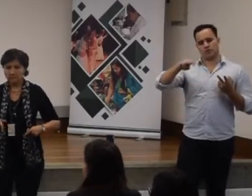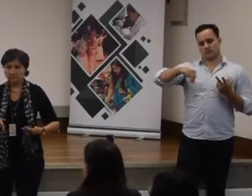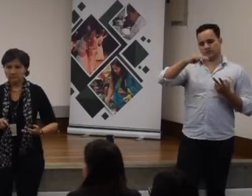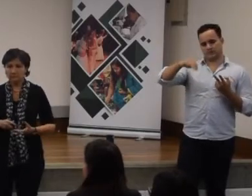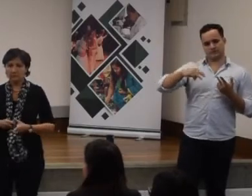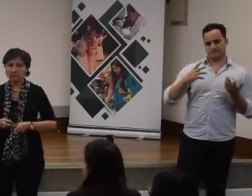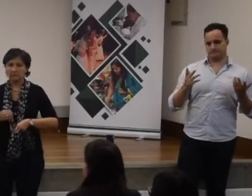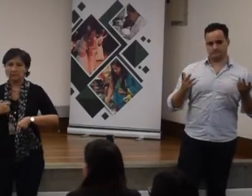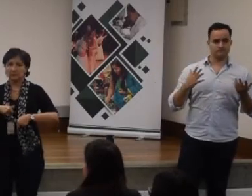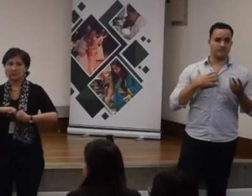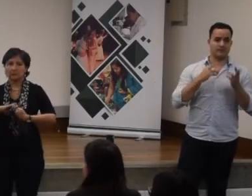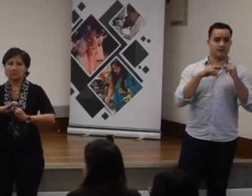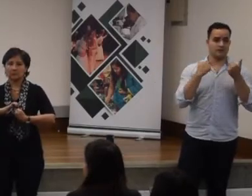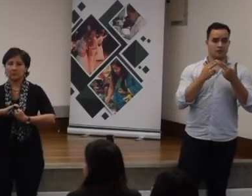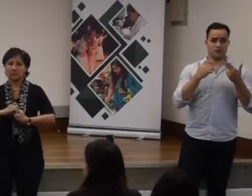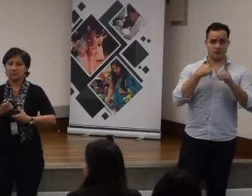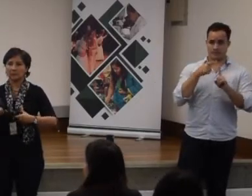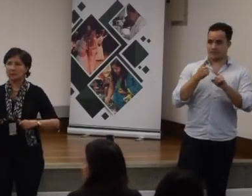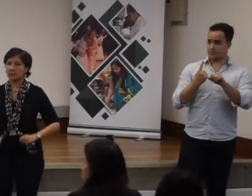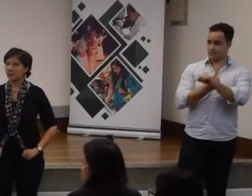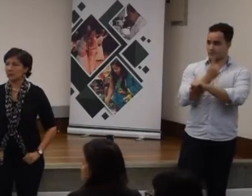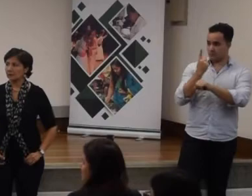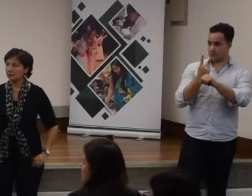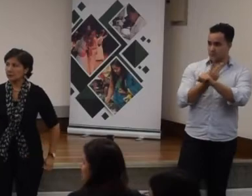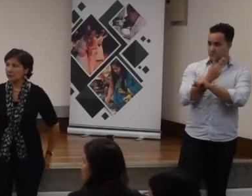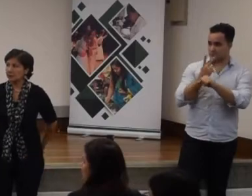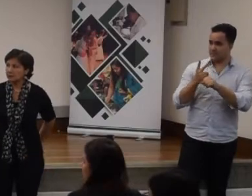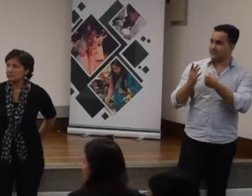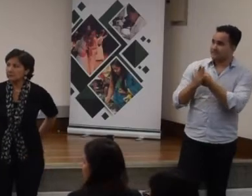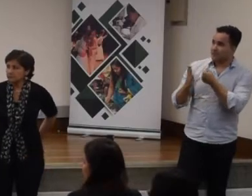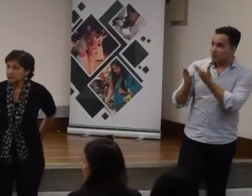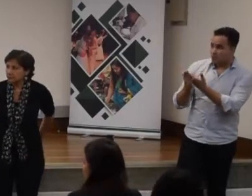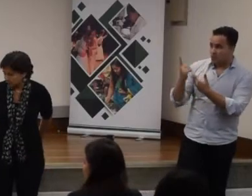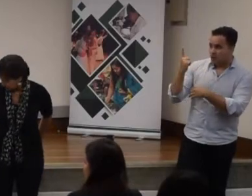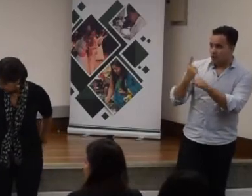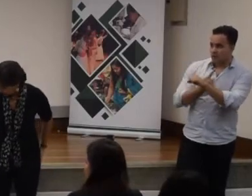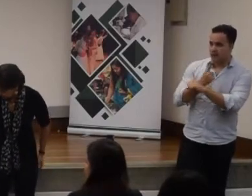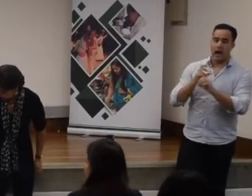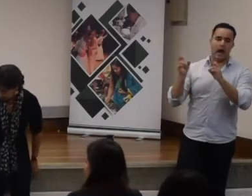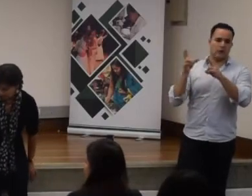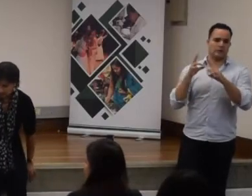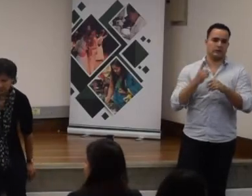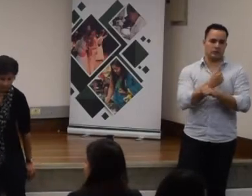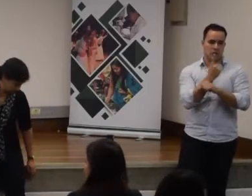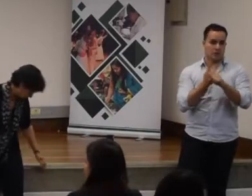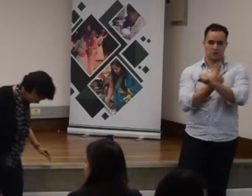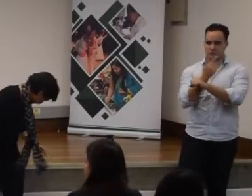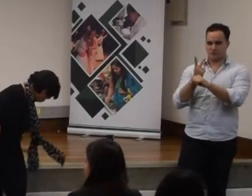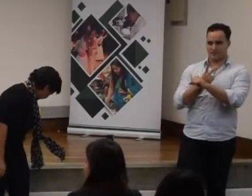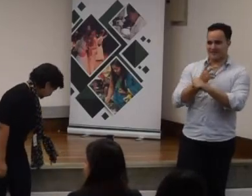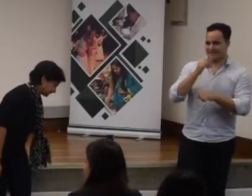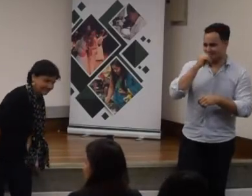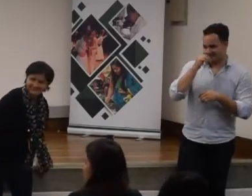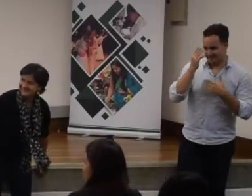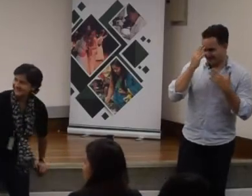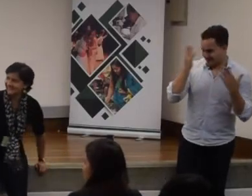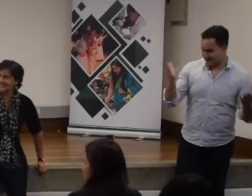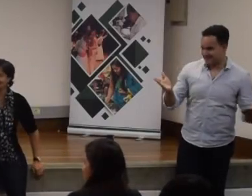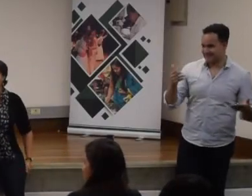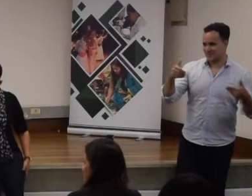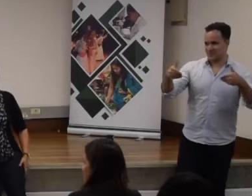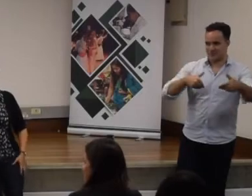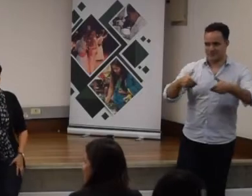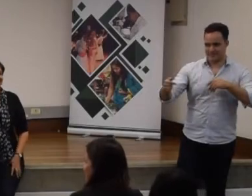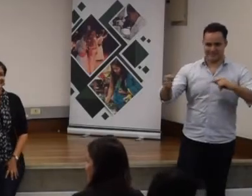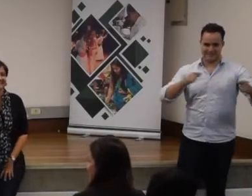Una reunión que sea de 2 horas, sucinta. 1 hora, 2 horas, estamos en propuesta,